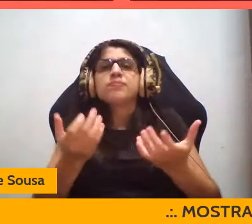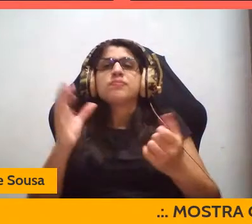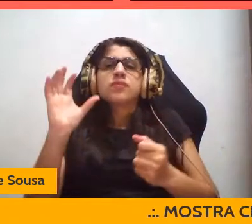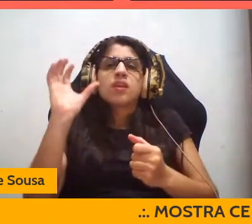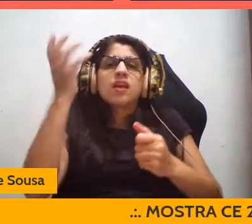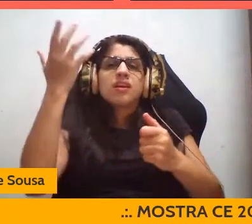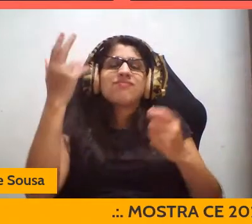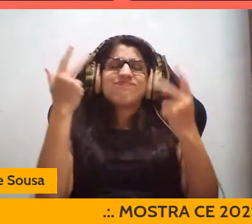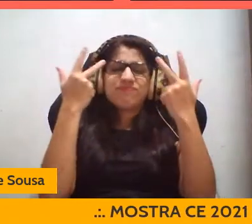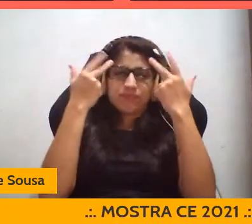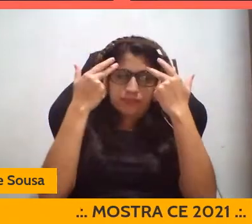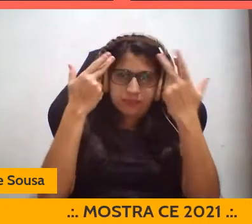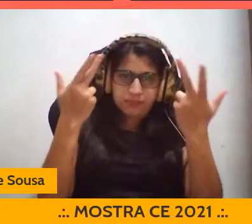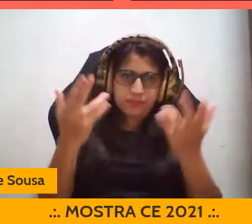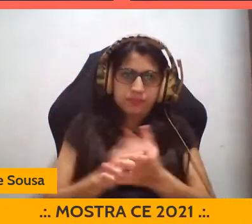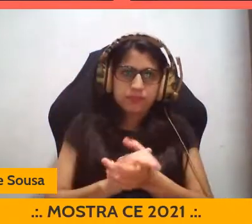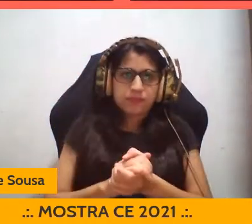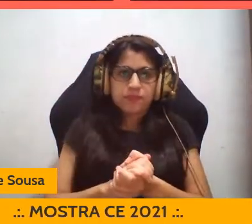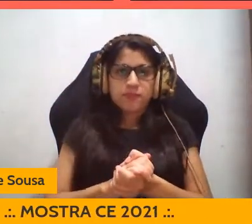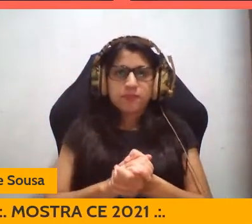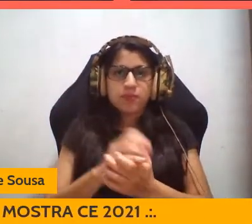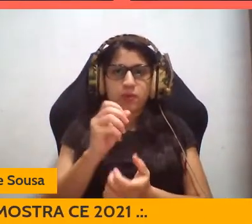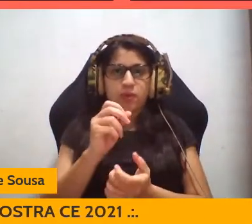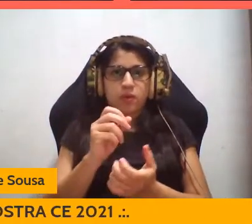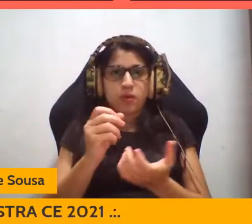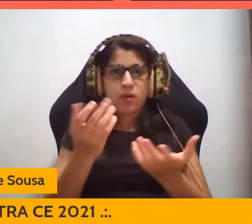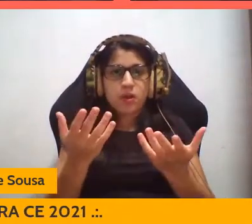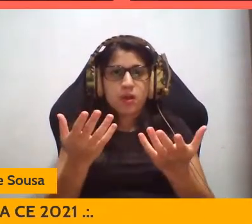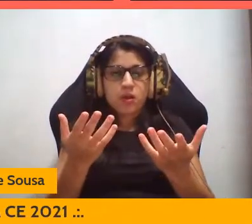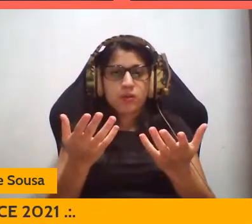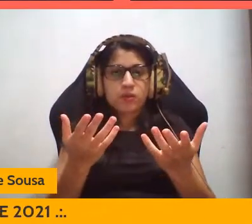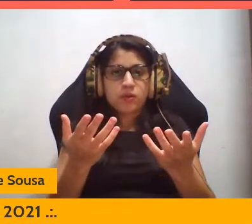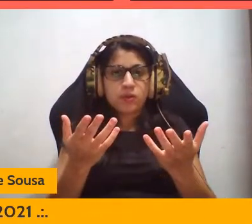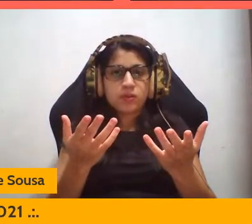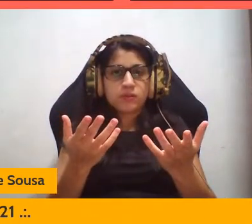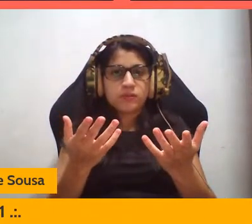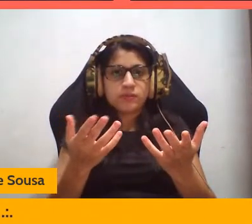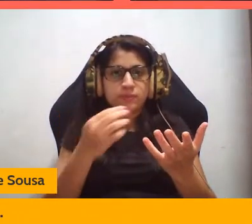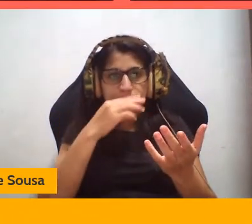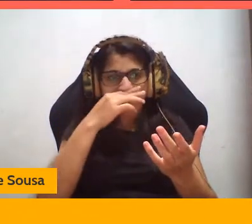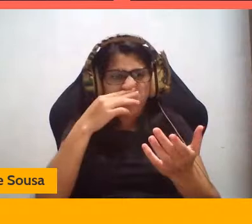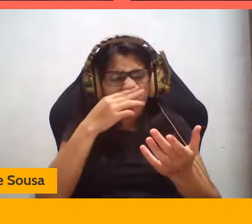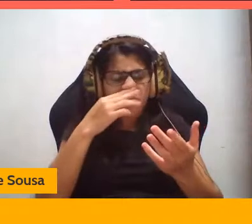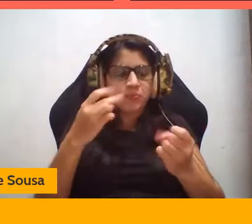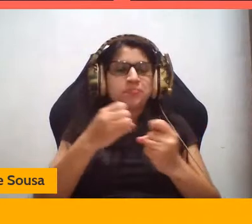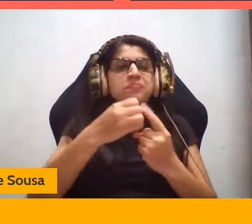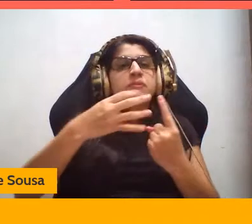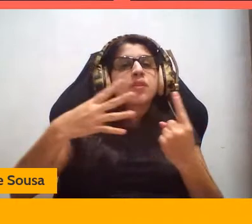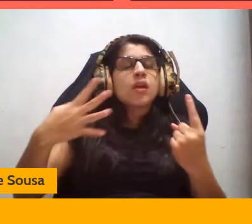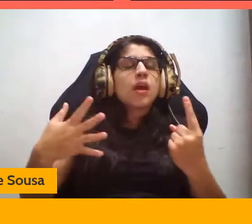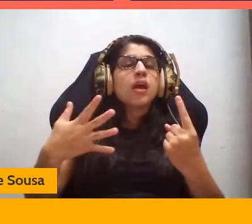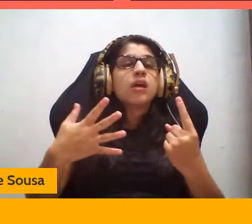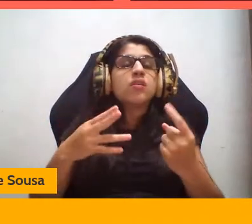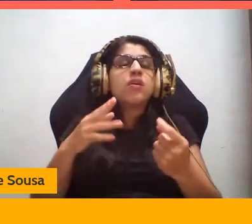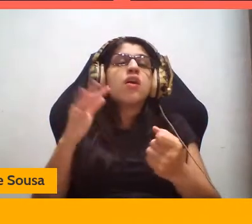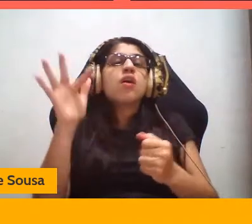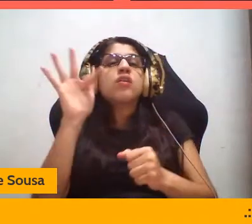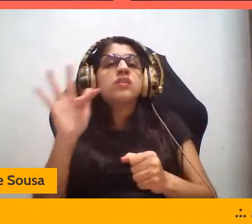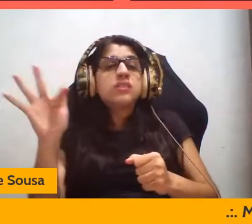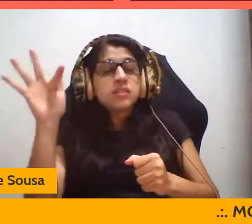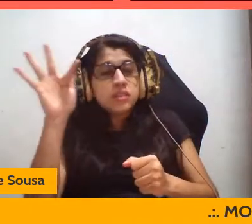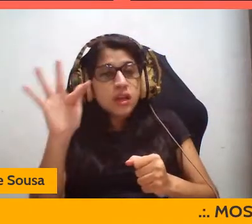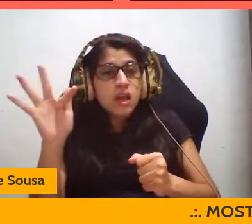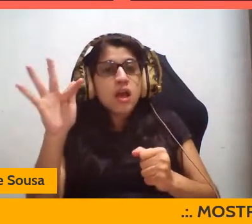E não é... Okay, né, os próprios, a extensão universitária é um espaço para isso, mas